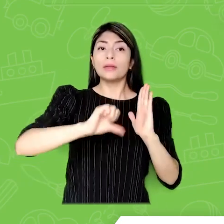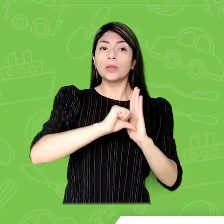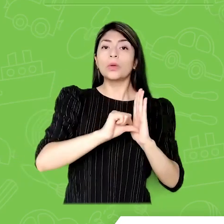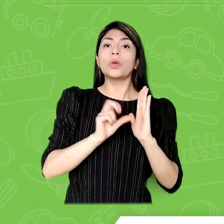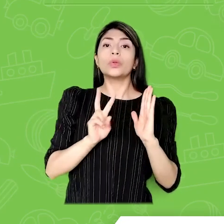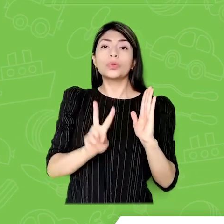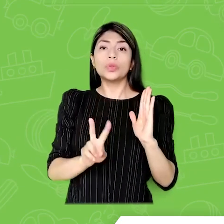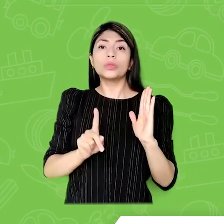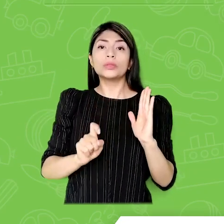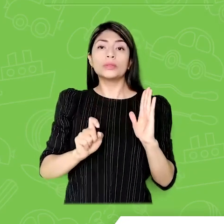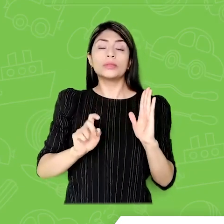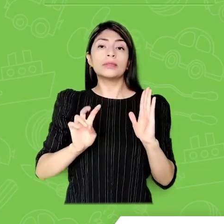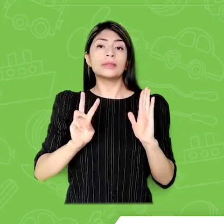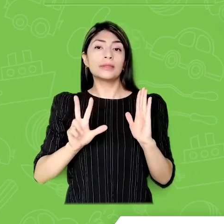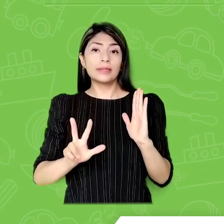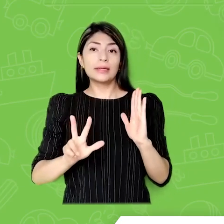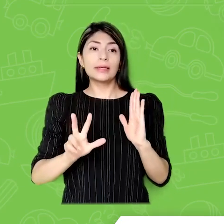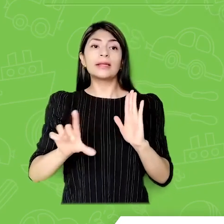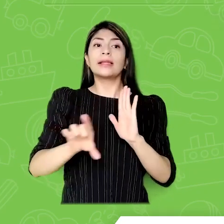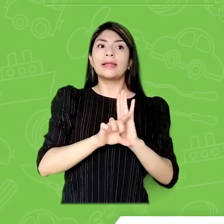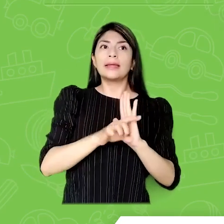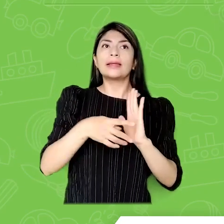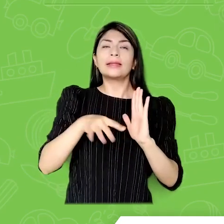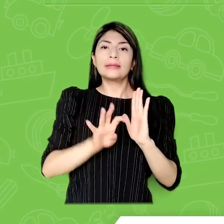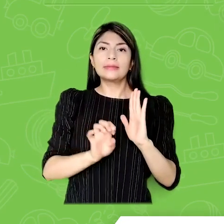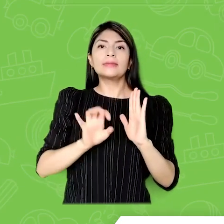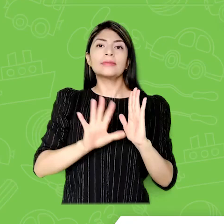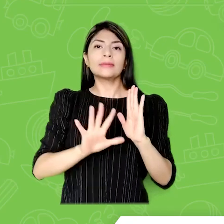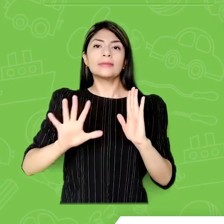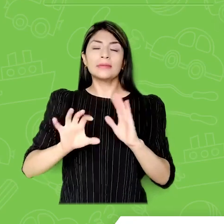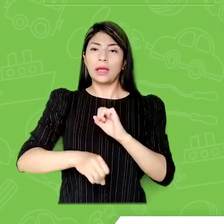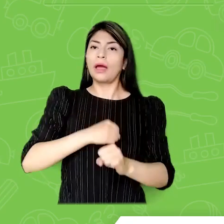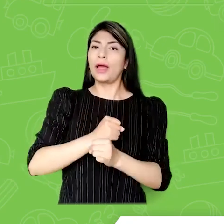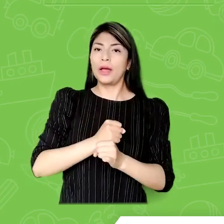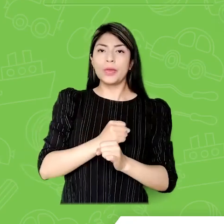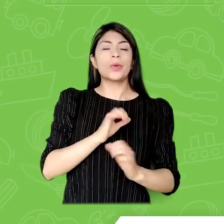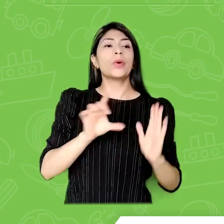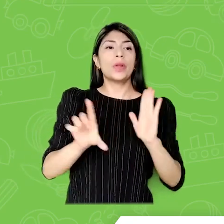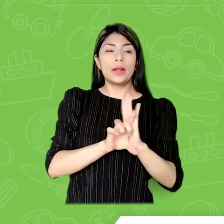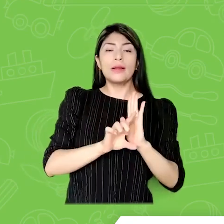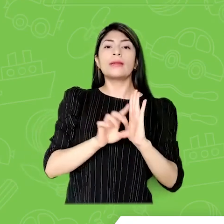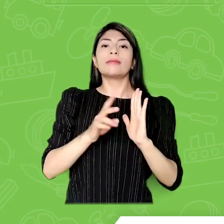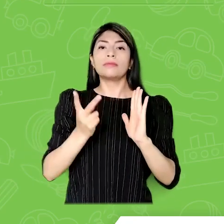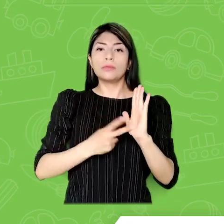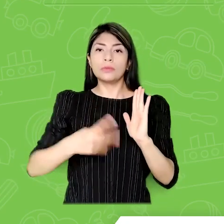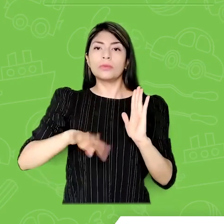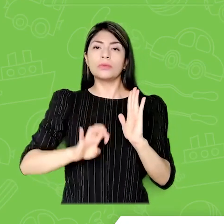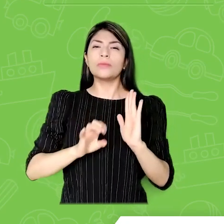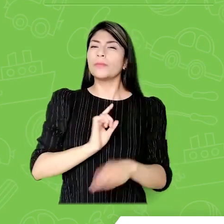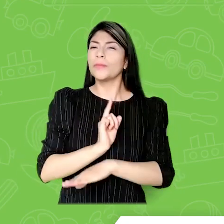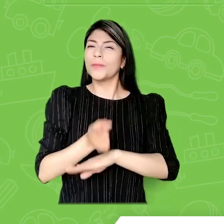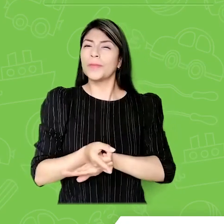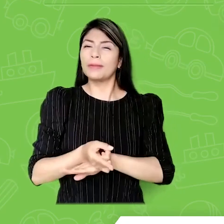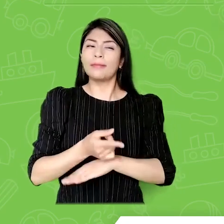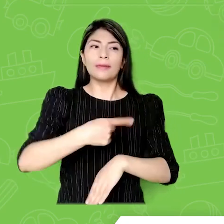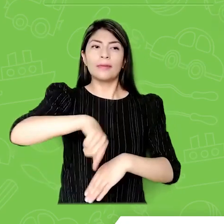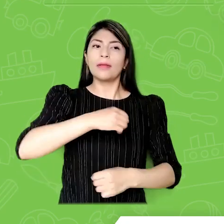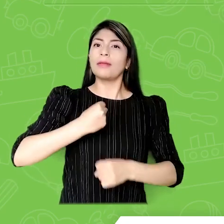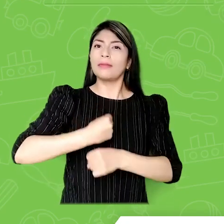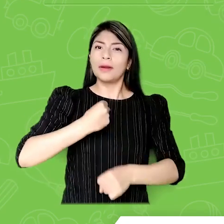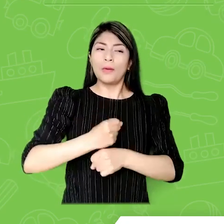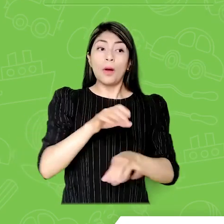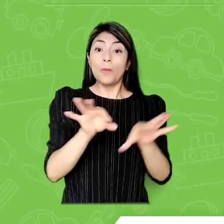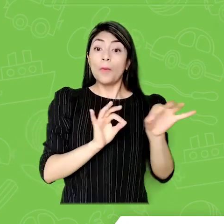Ley 1955 de 2019, determina que los empleos vacantes en forma definitiva